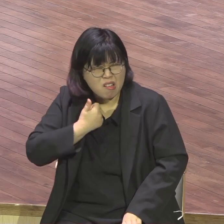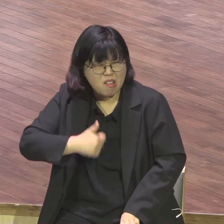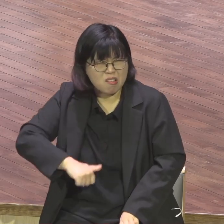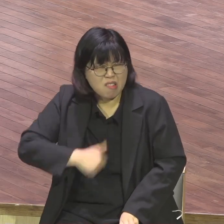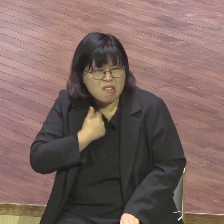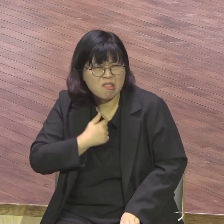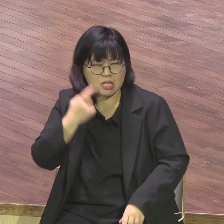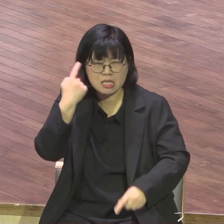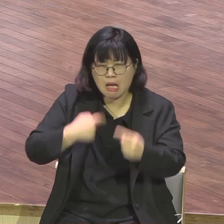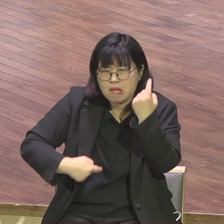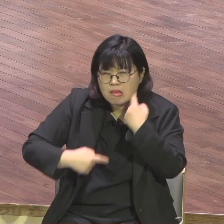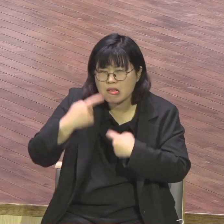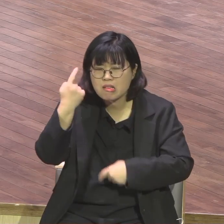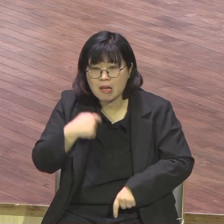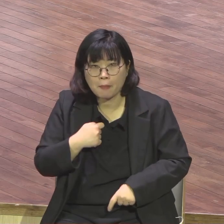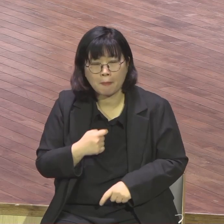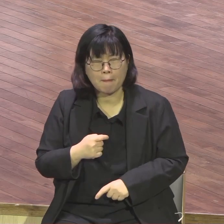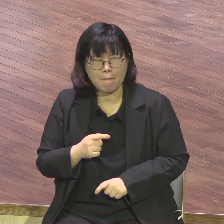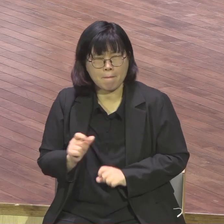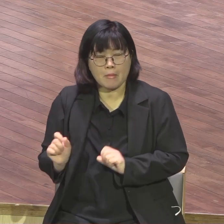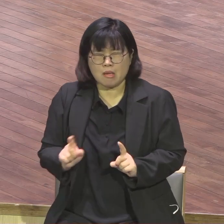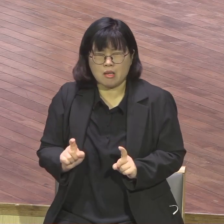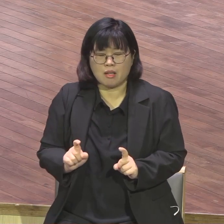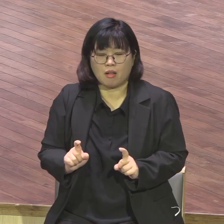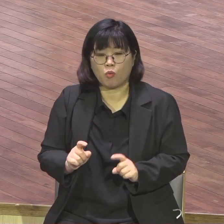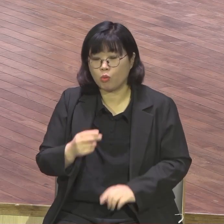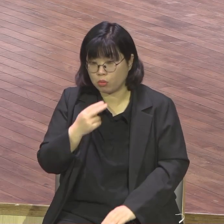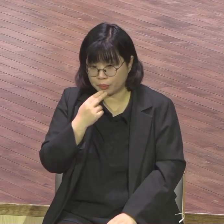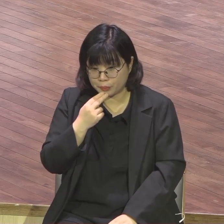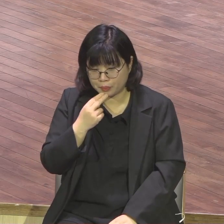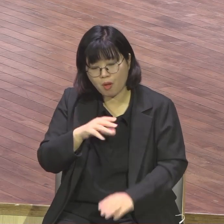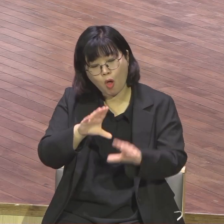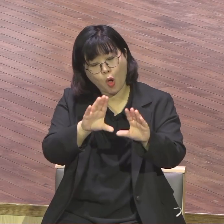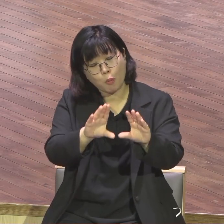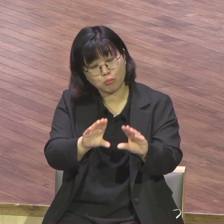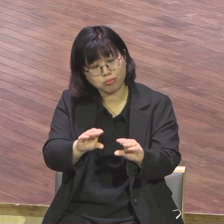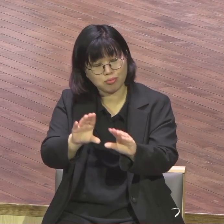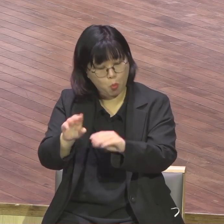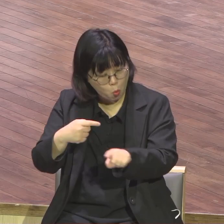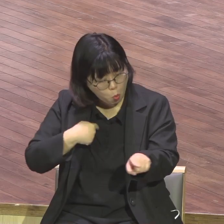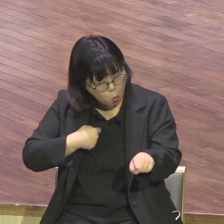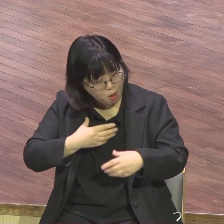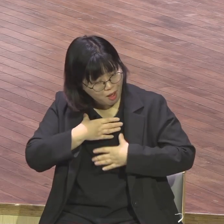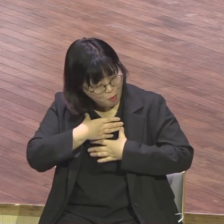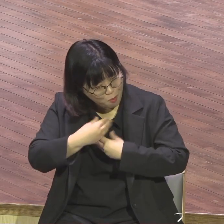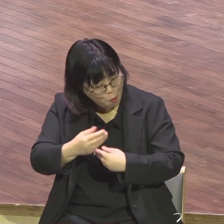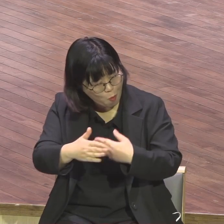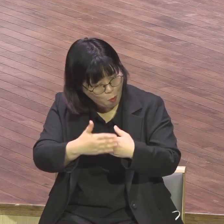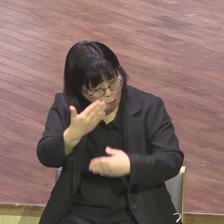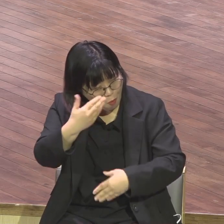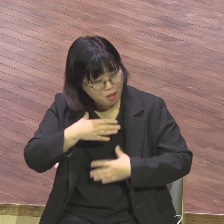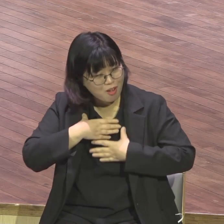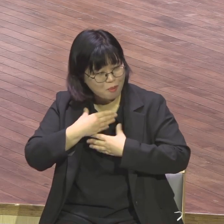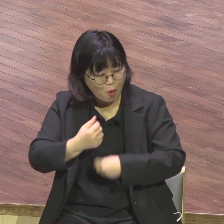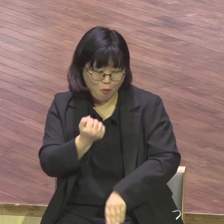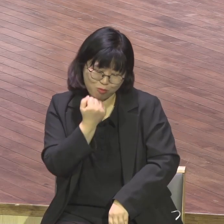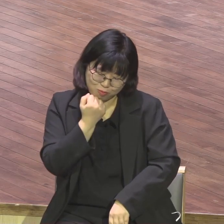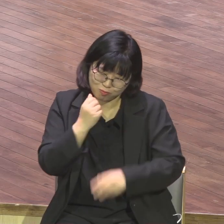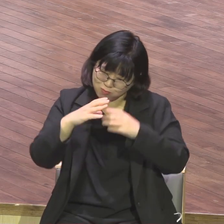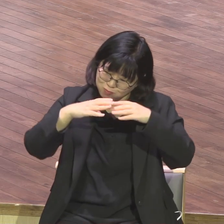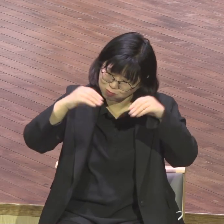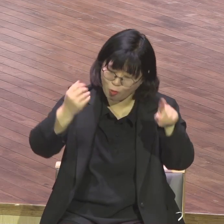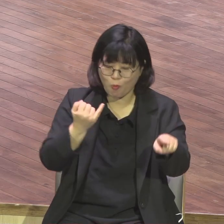상처와 긴장 그런 거 없어요. 내 영혼 평안해. 만나면 평안하지요.